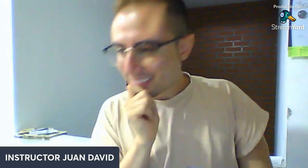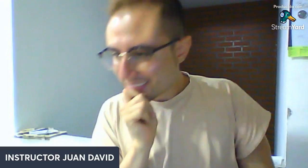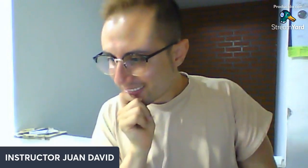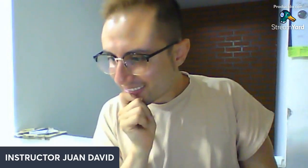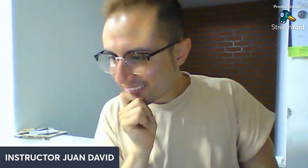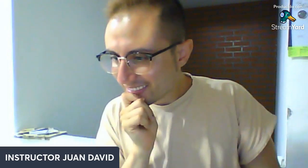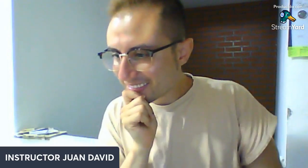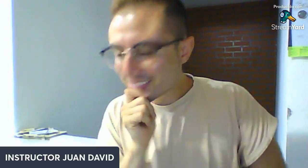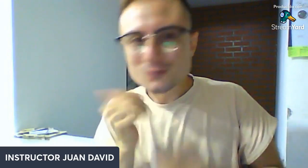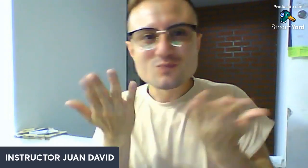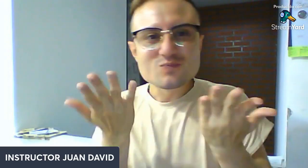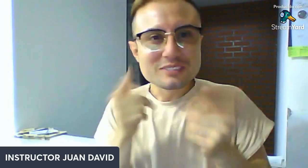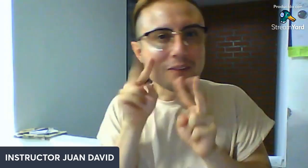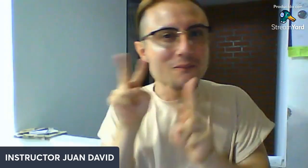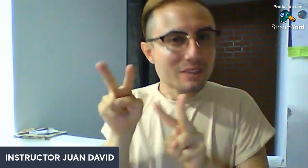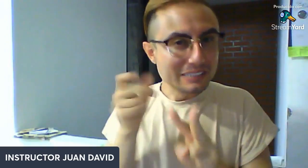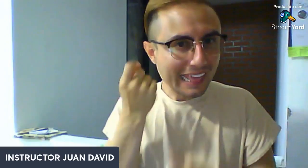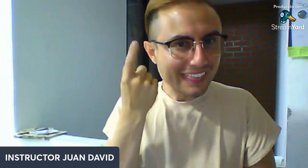Bueno, tengo que ir viendo desde el celular los comentarios.